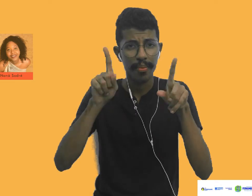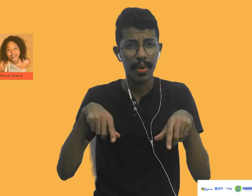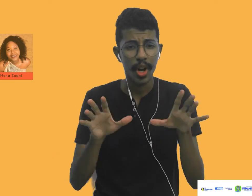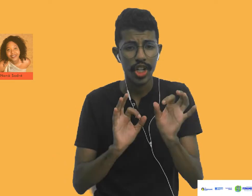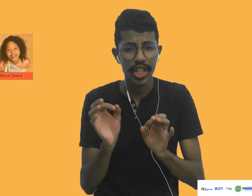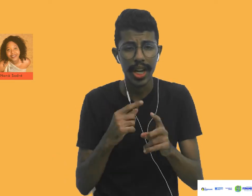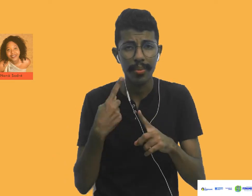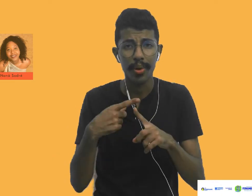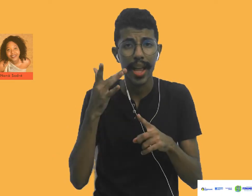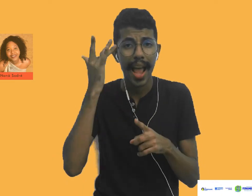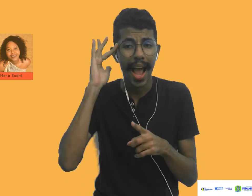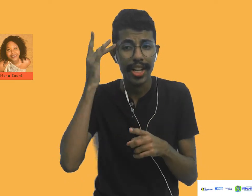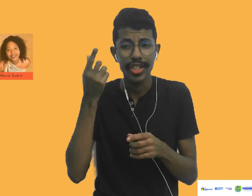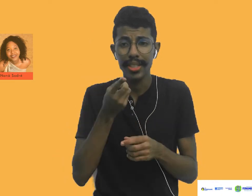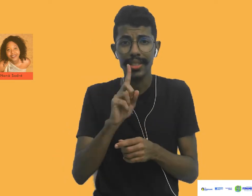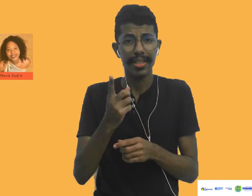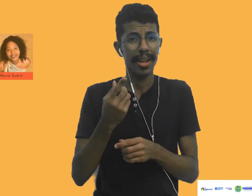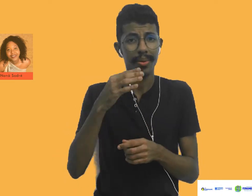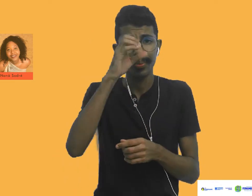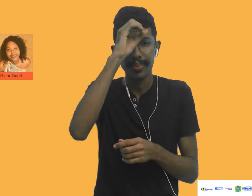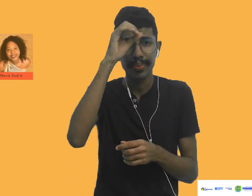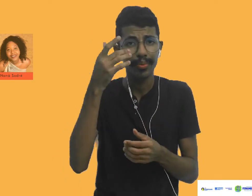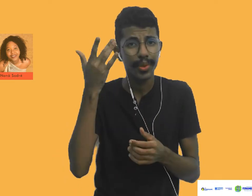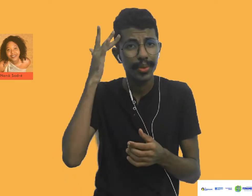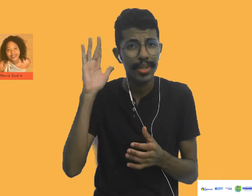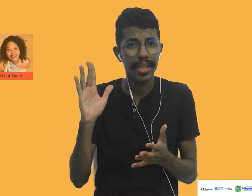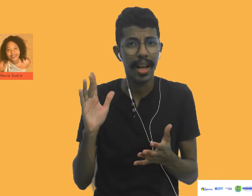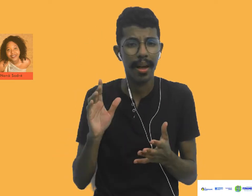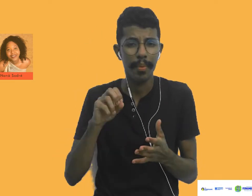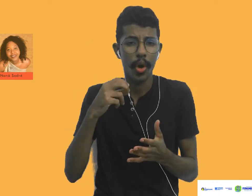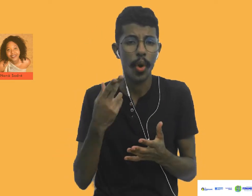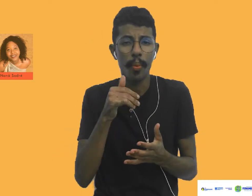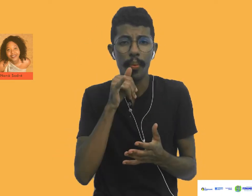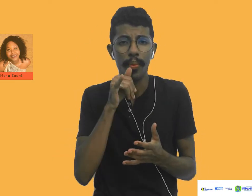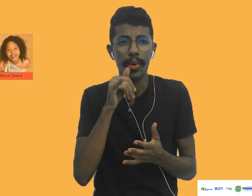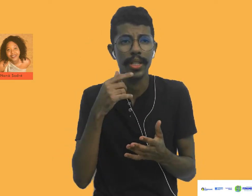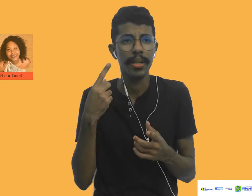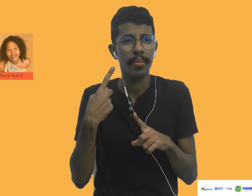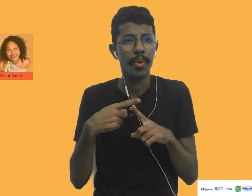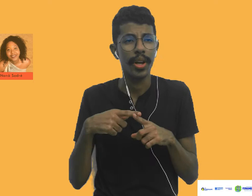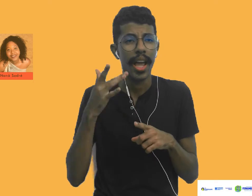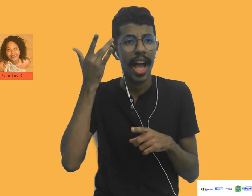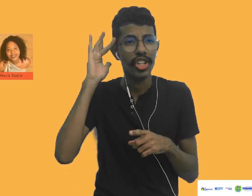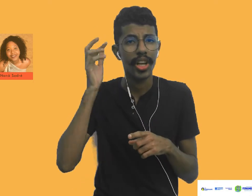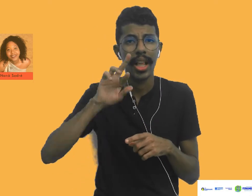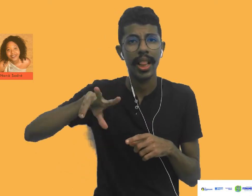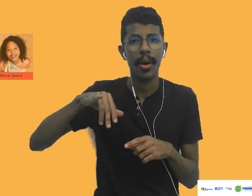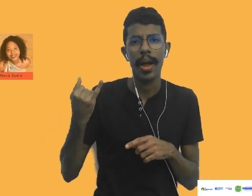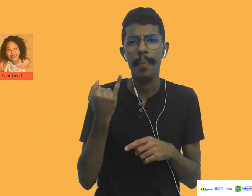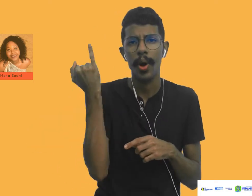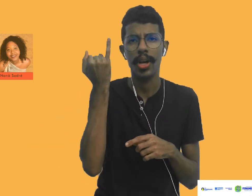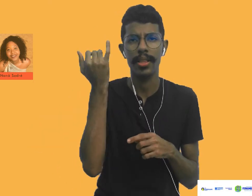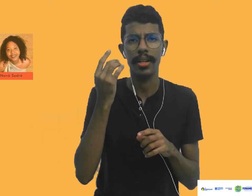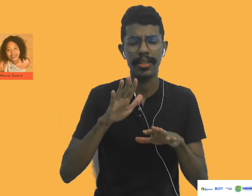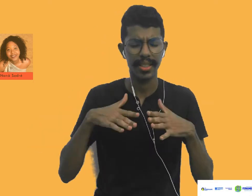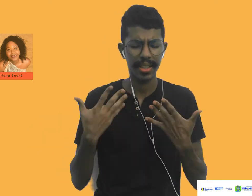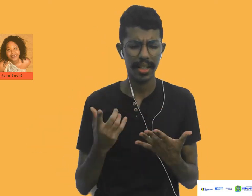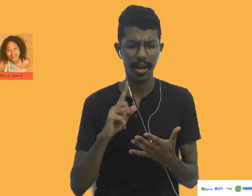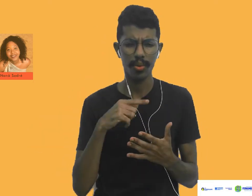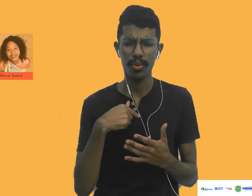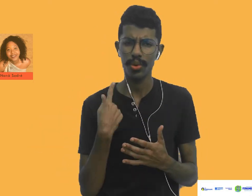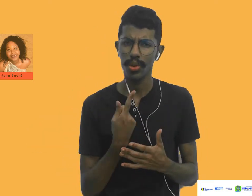projeto porque acha que não sabe escrever. Ou então, pelo simples fato de achar que o que tem que dizer não é importante. Então,